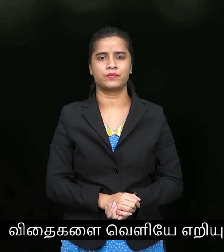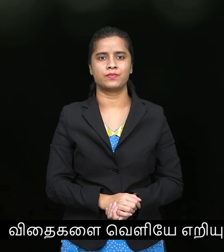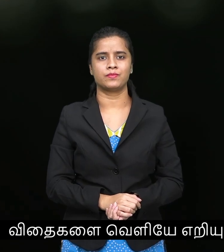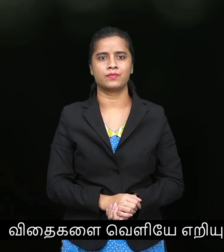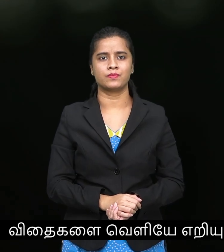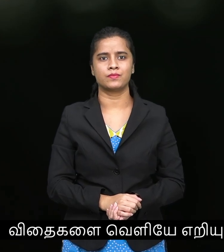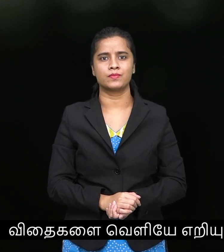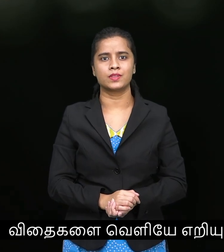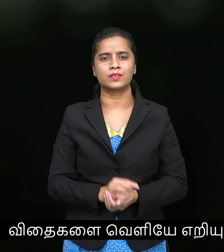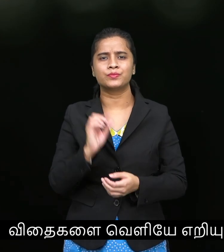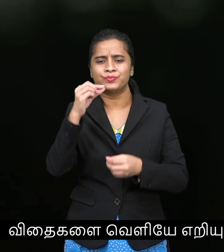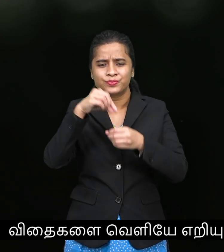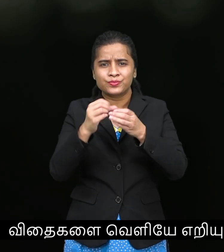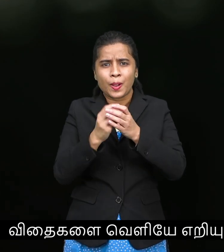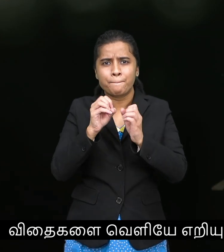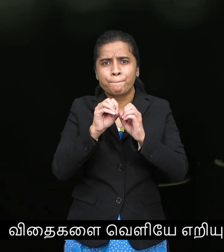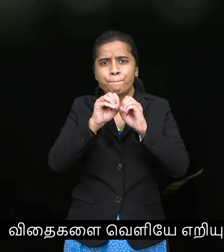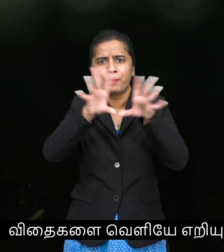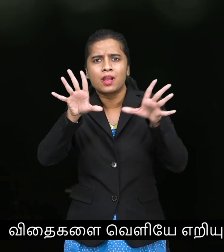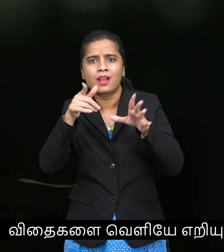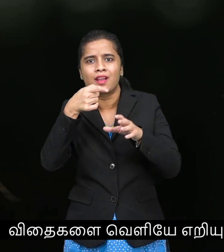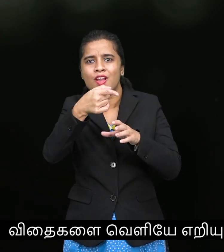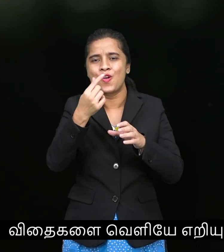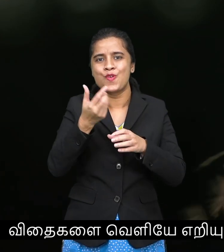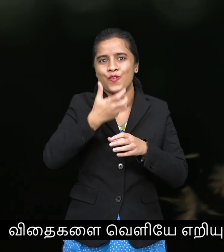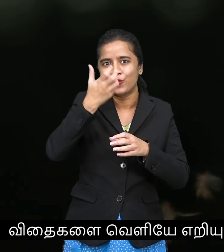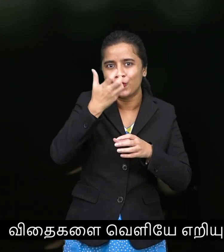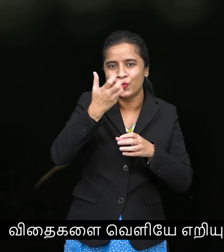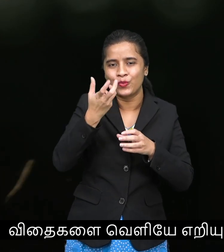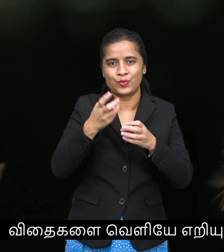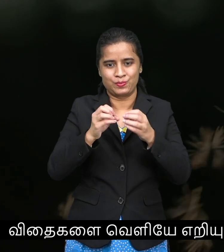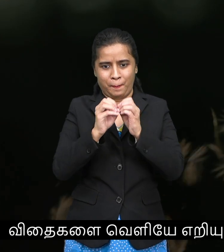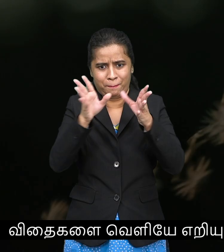விதைகளை வெளியே எரியும் பழங்களை வெடித்து சிதறுதல்.